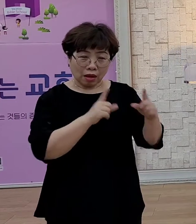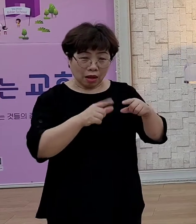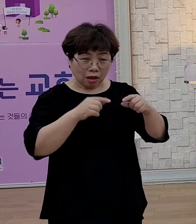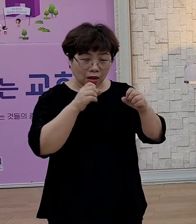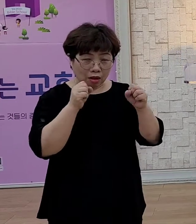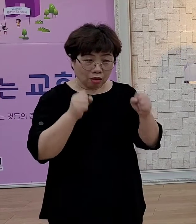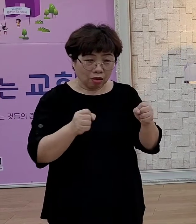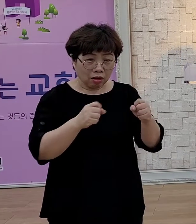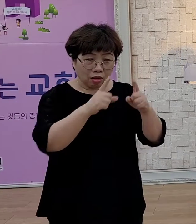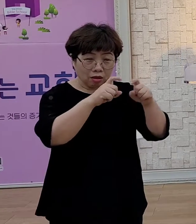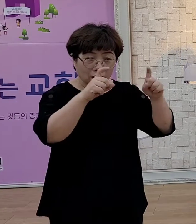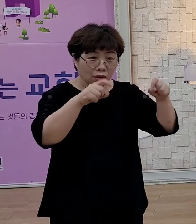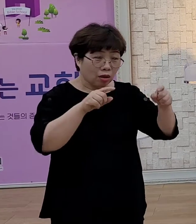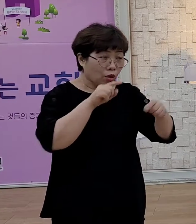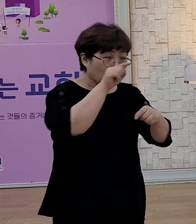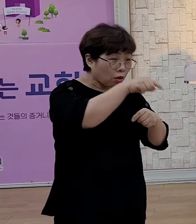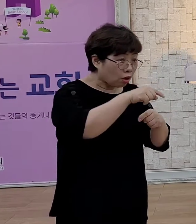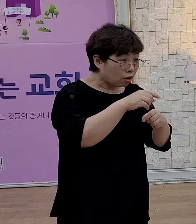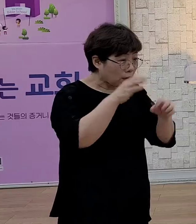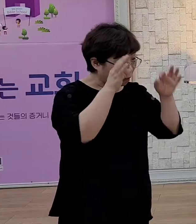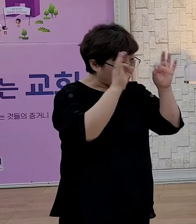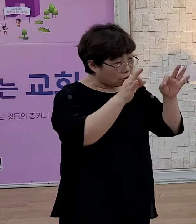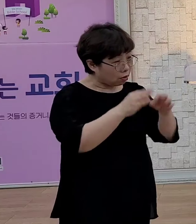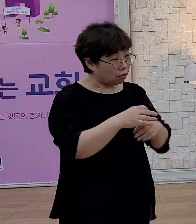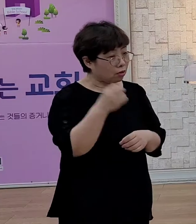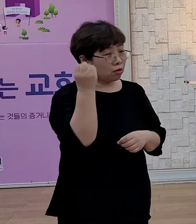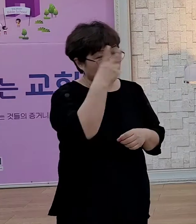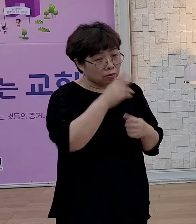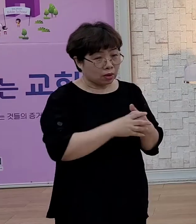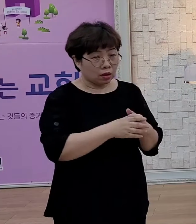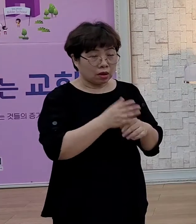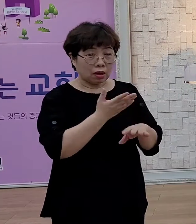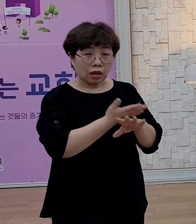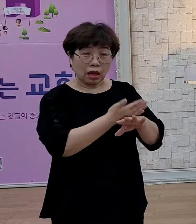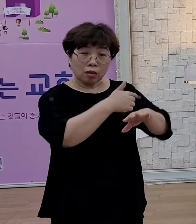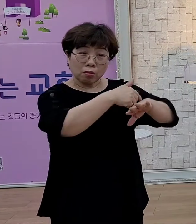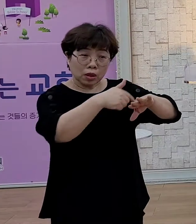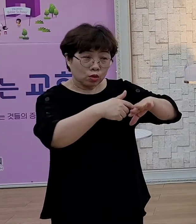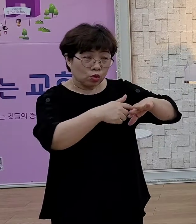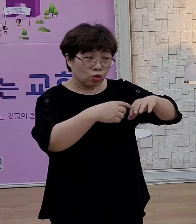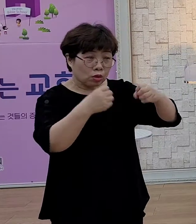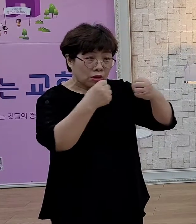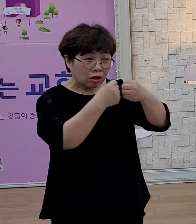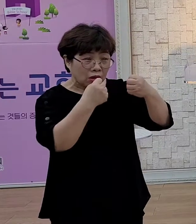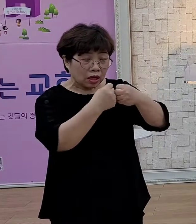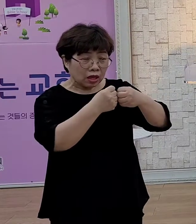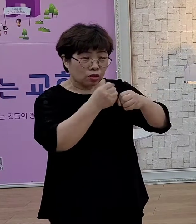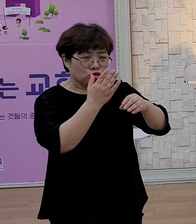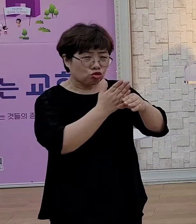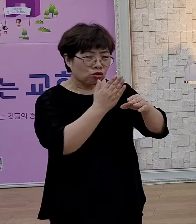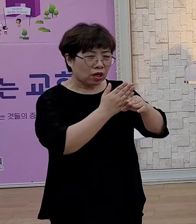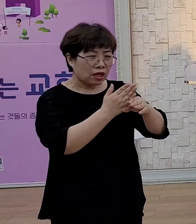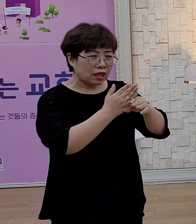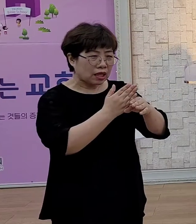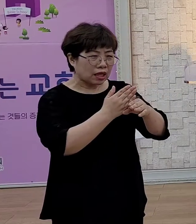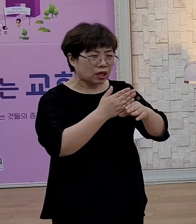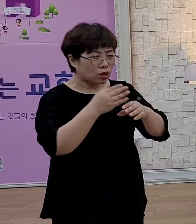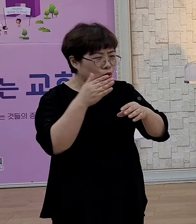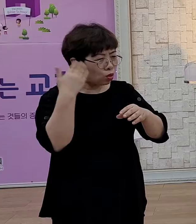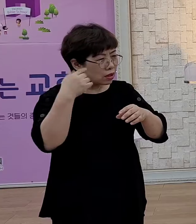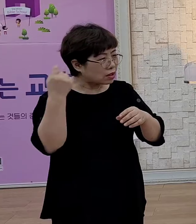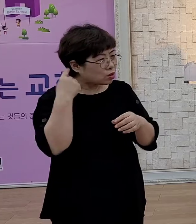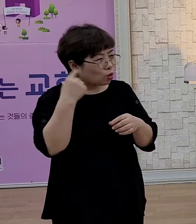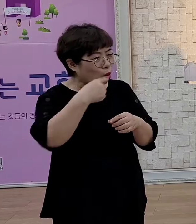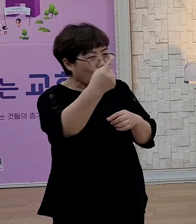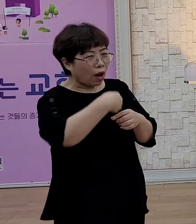그랬더니 갑자기 그 성이 무슨 일이 벌어진다면, 다른 민족이 그 전쟁하는 틈을 타가지고 또 들어와가지고